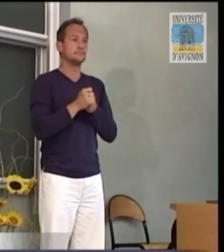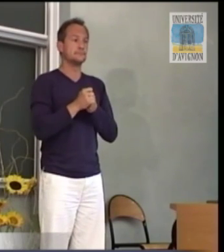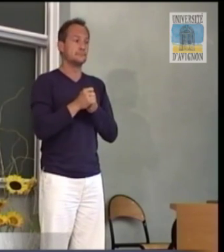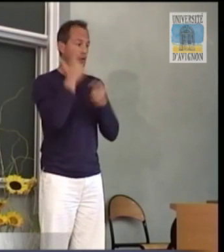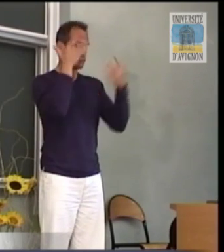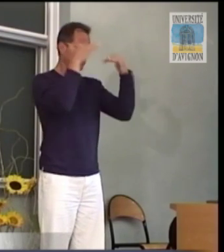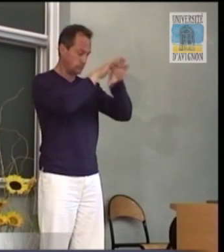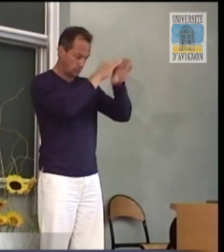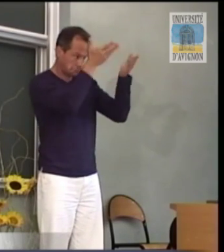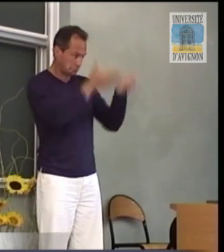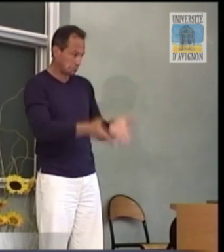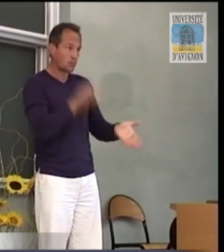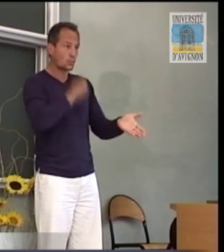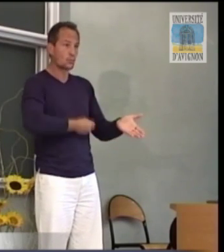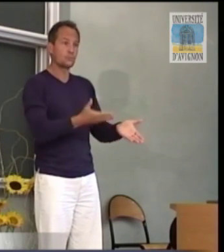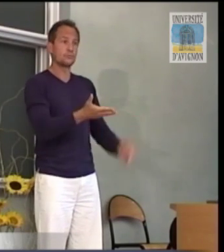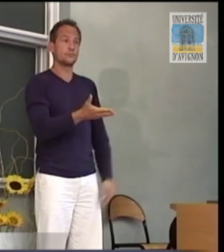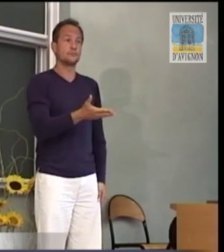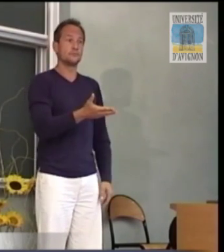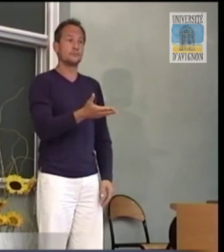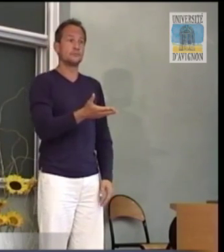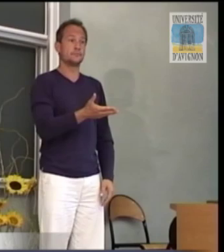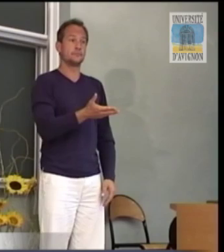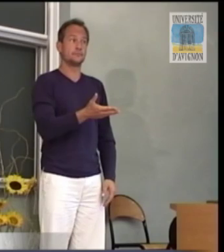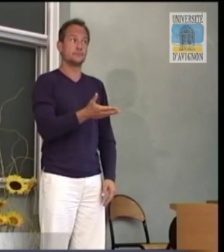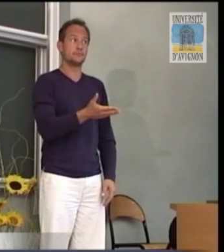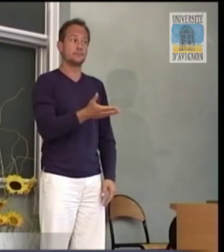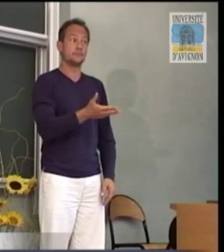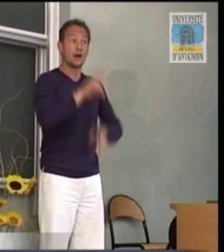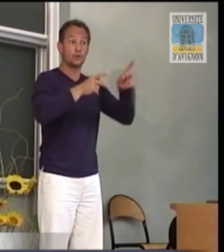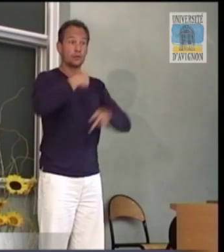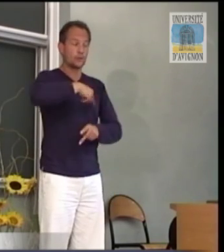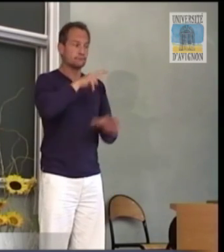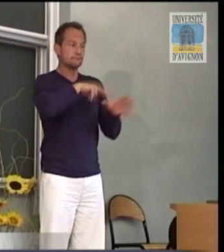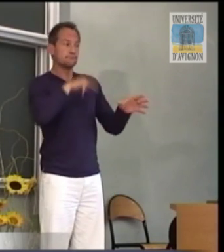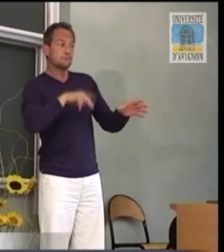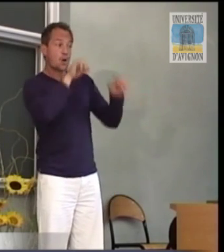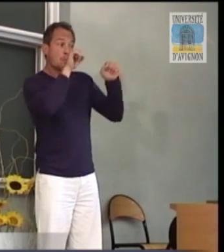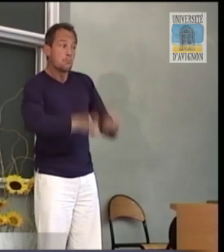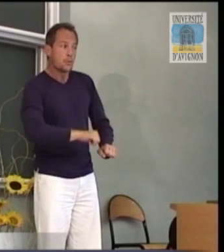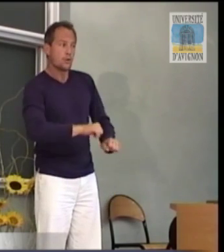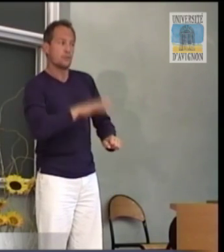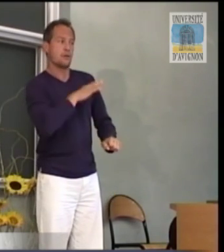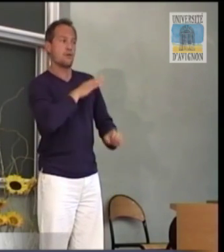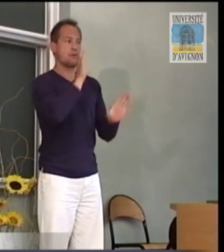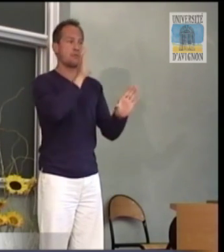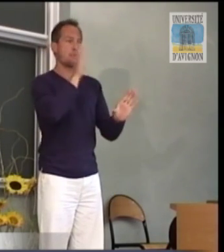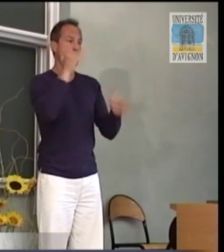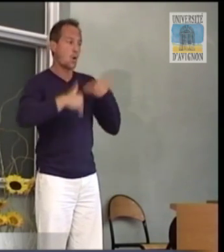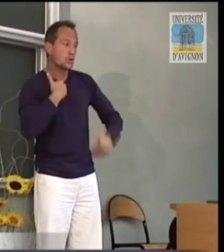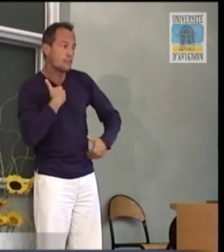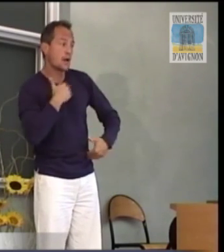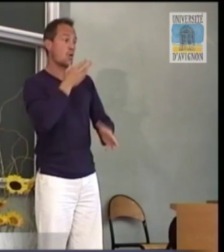voit pas. Et donc on est obligé aussi de se dire, ils sont tous potentiellement en situation de